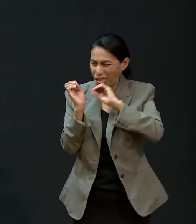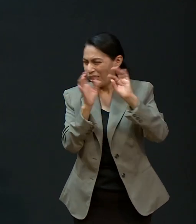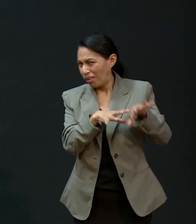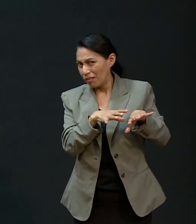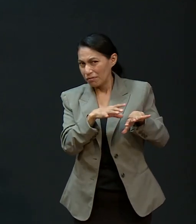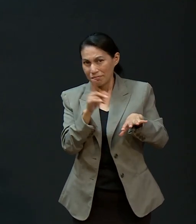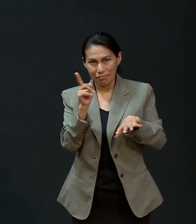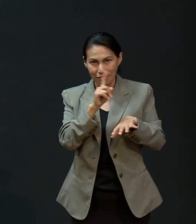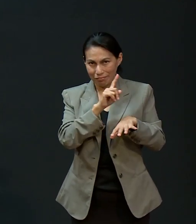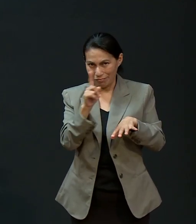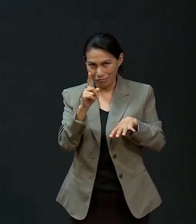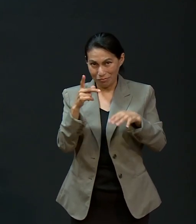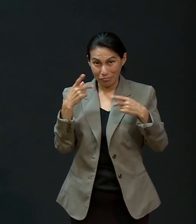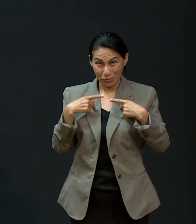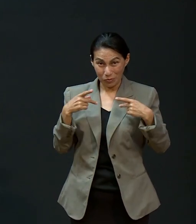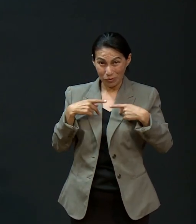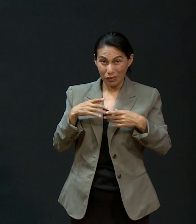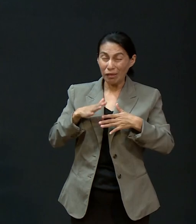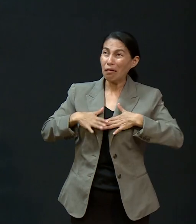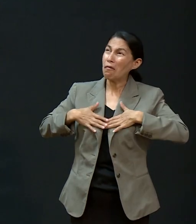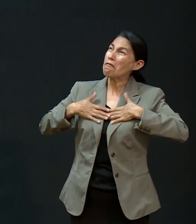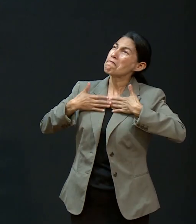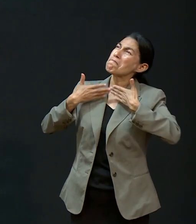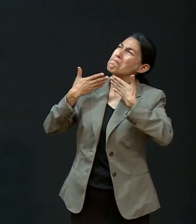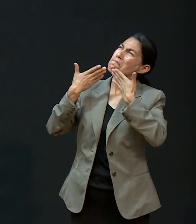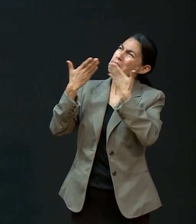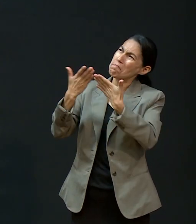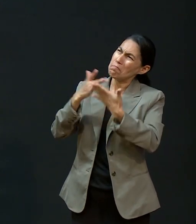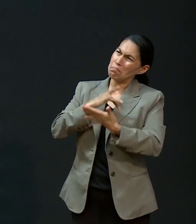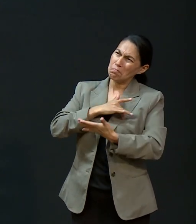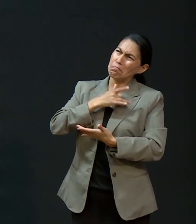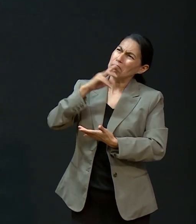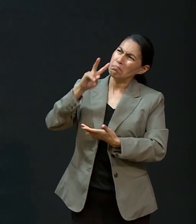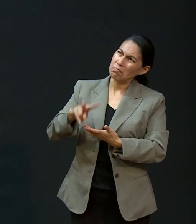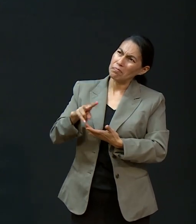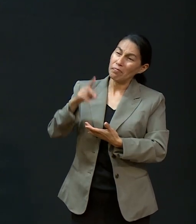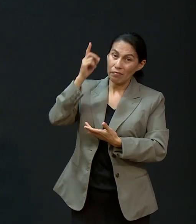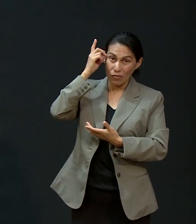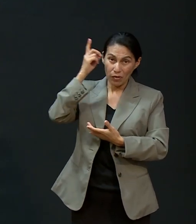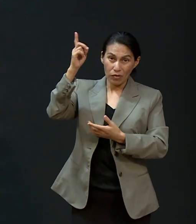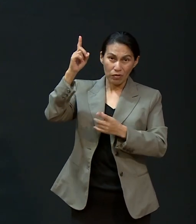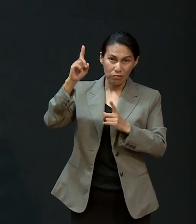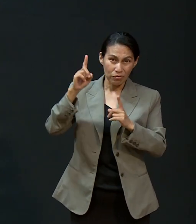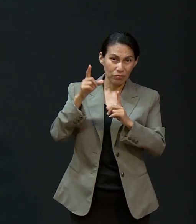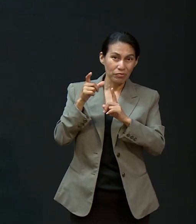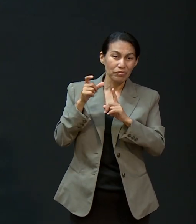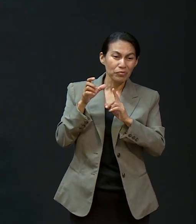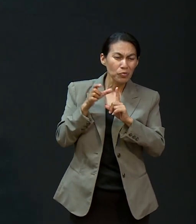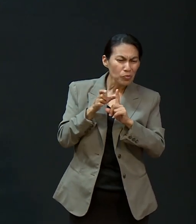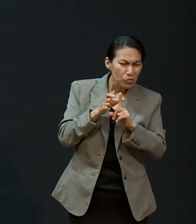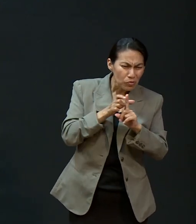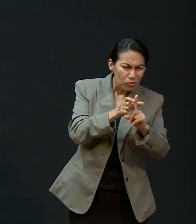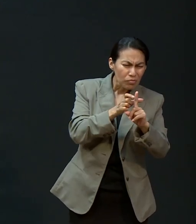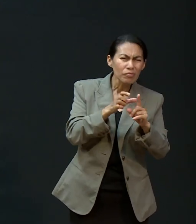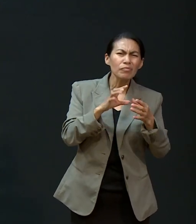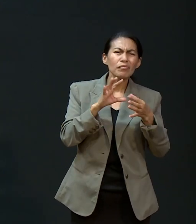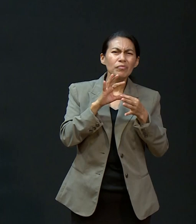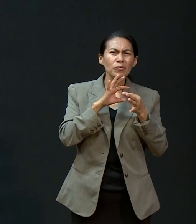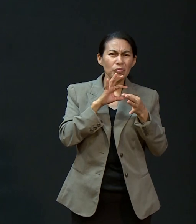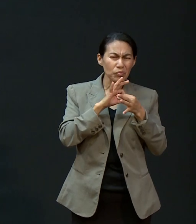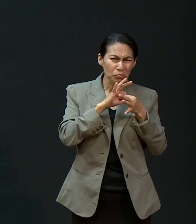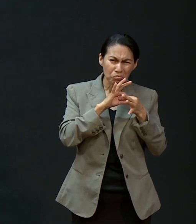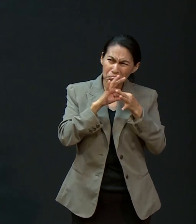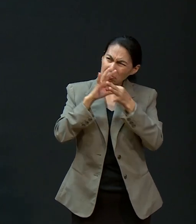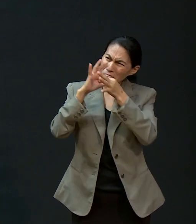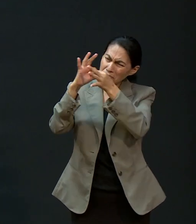persona que confía total y sinceramente en Él. Por eso, envía tus pedidos de